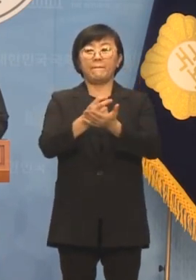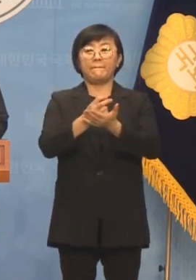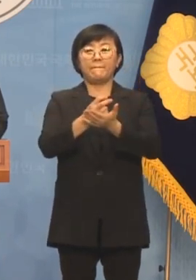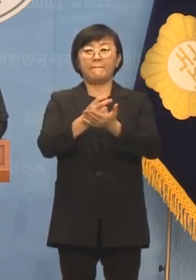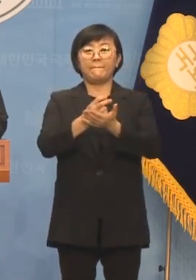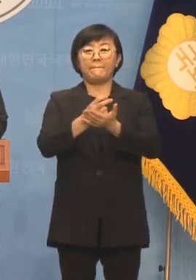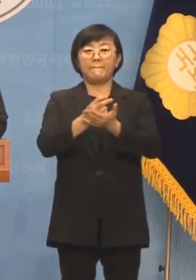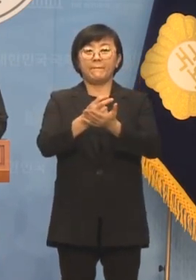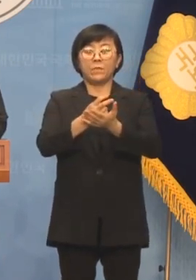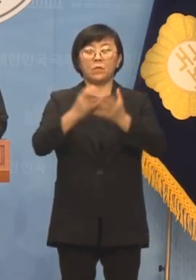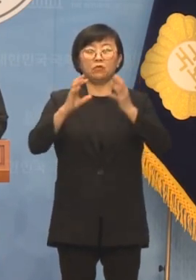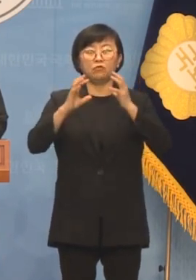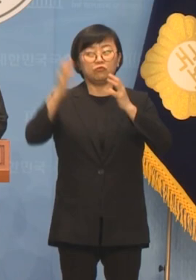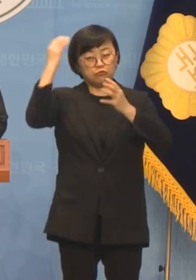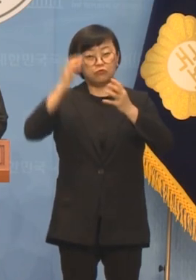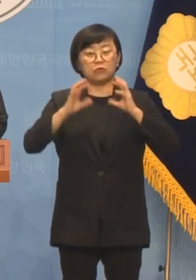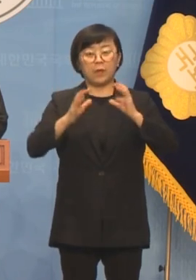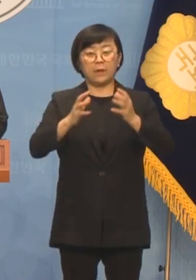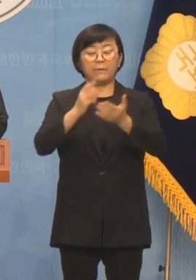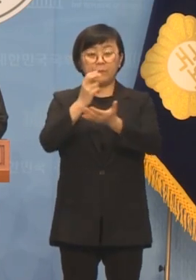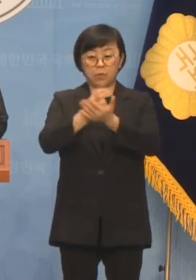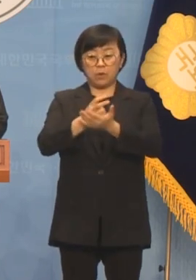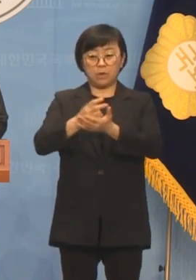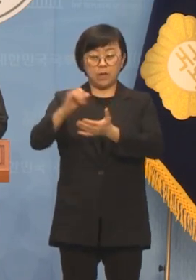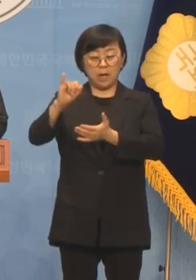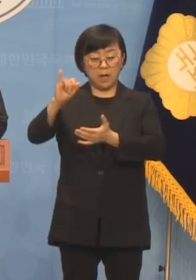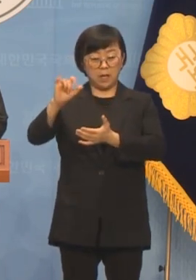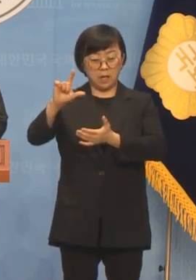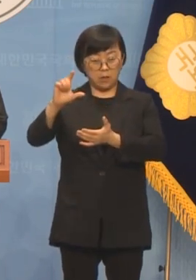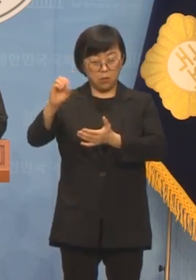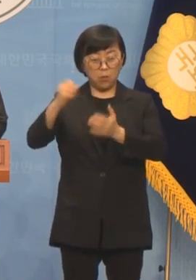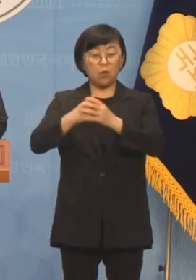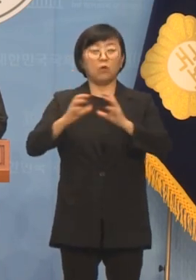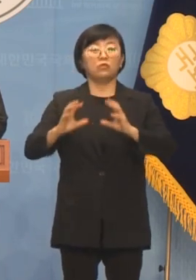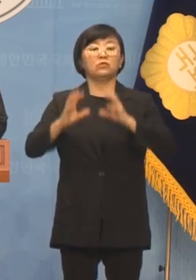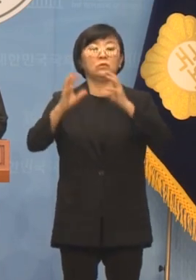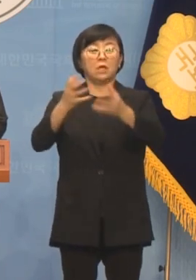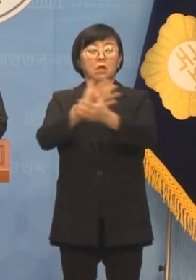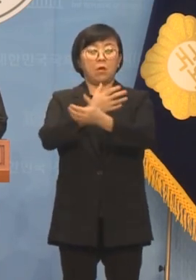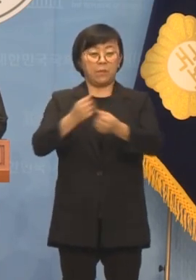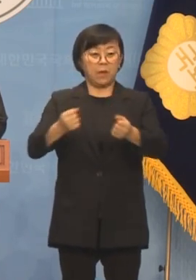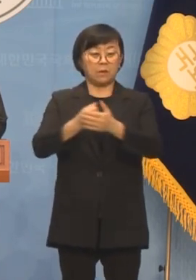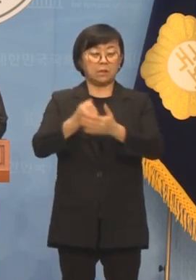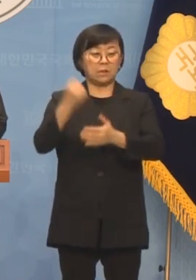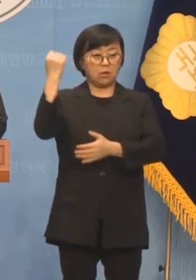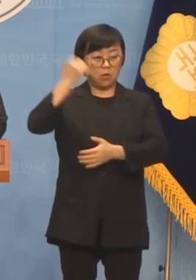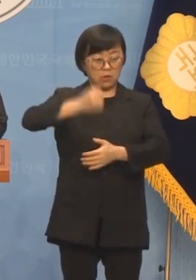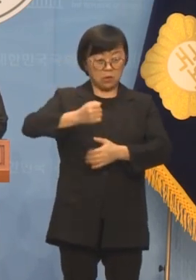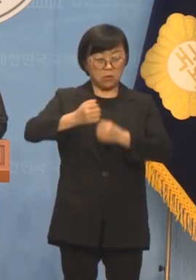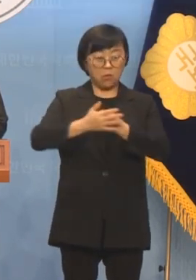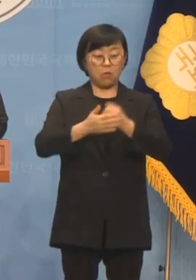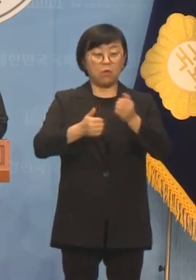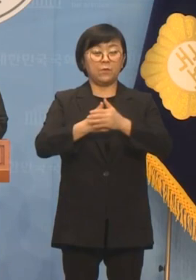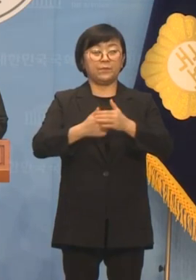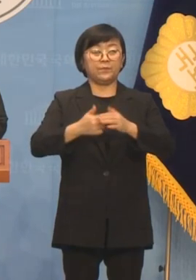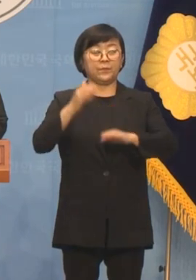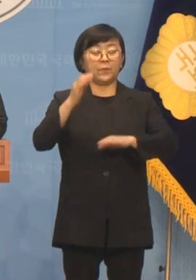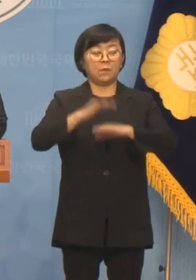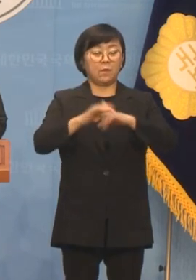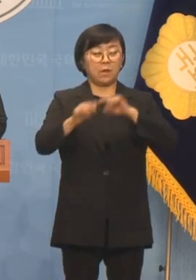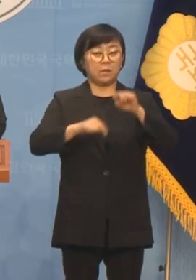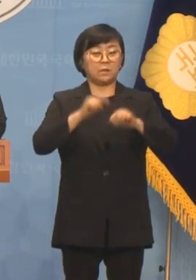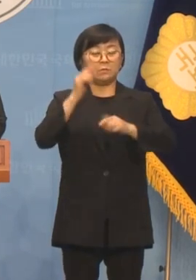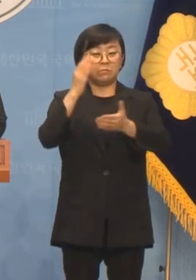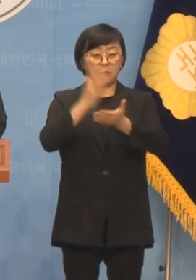최저임금법 등 국내법과 ILO 국제협약을 어기고 이행하지 말라고 부추기는 것과 다름이